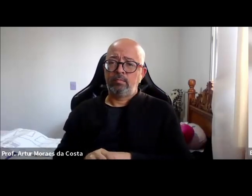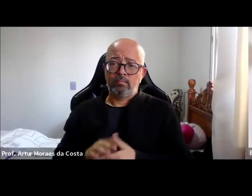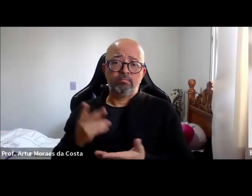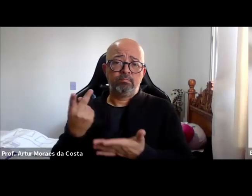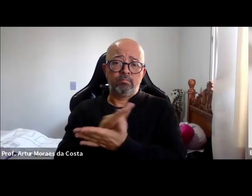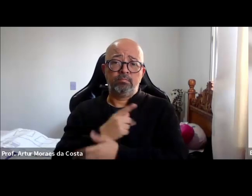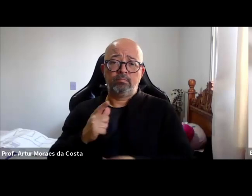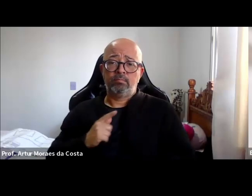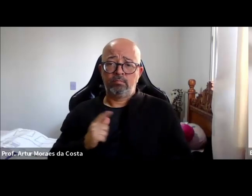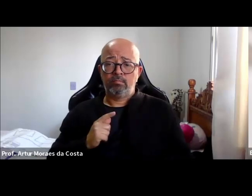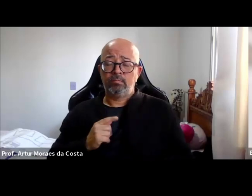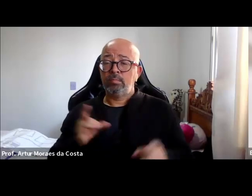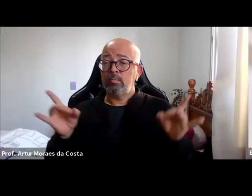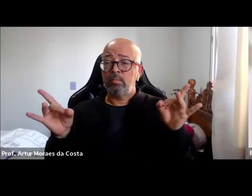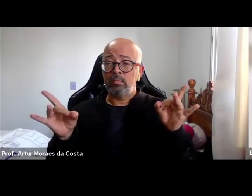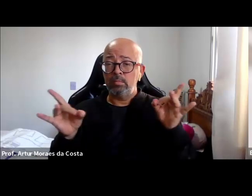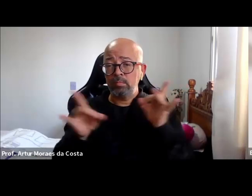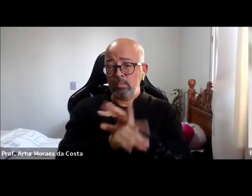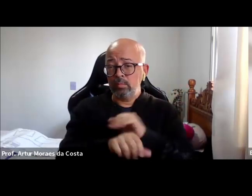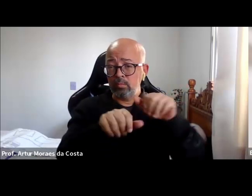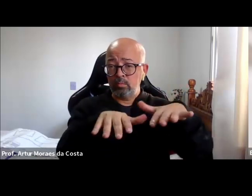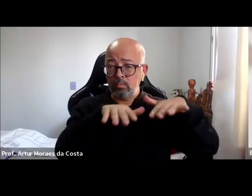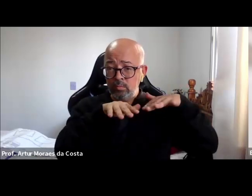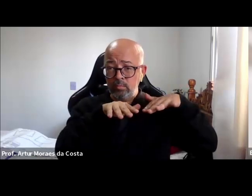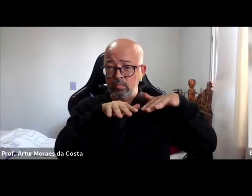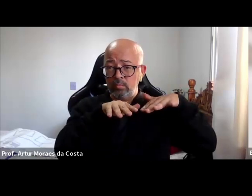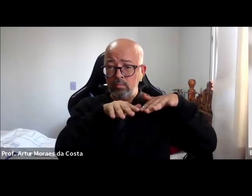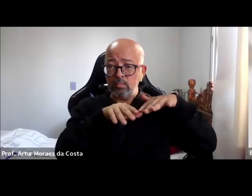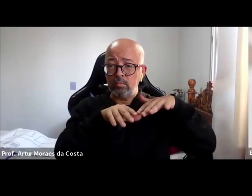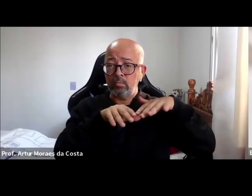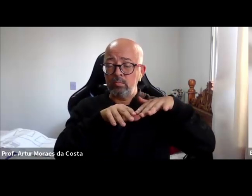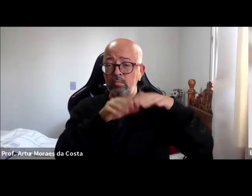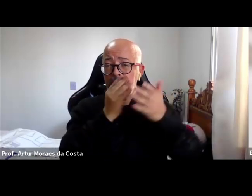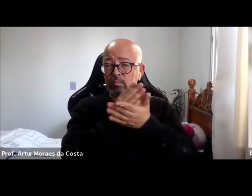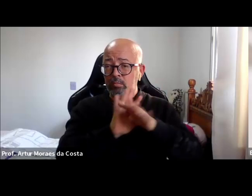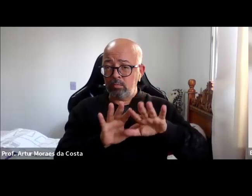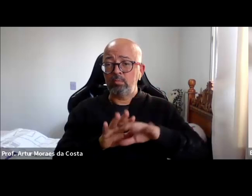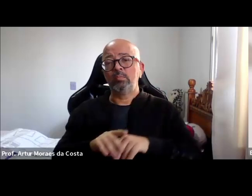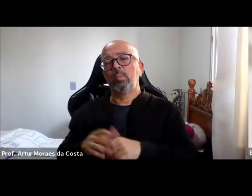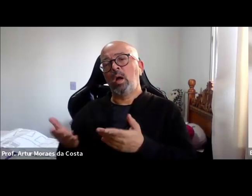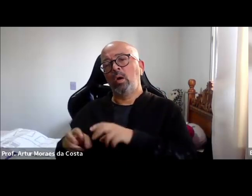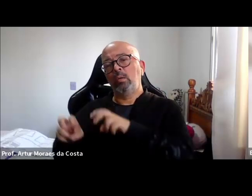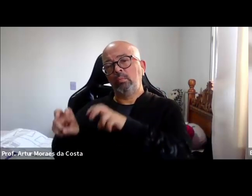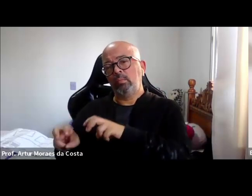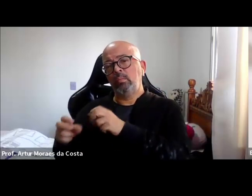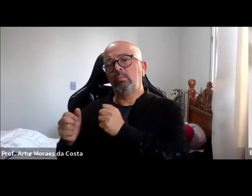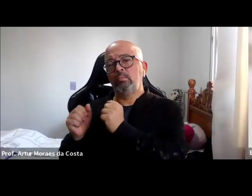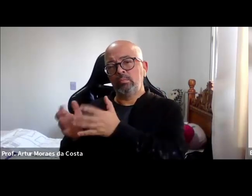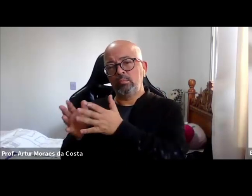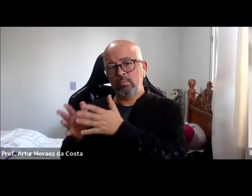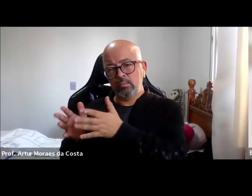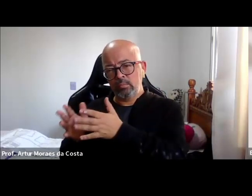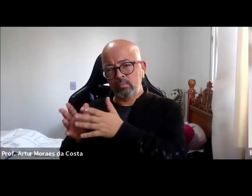eh Pasa mucho en cine cuando vamos a cine con una persona sordociega ver una película con una